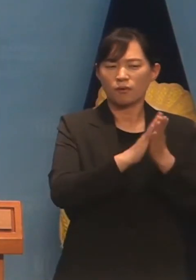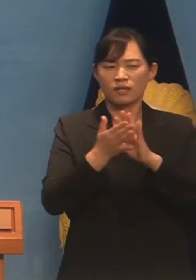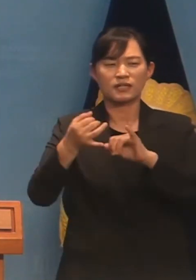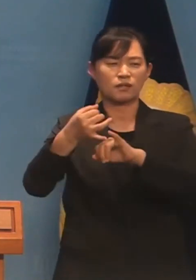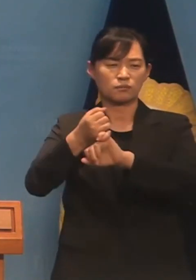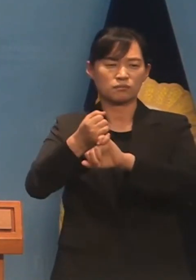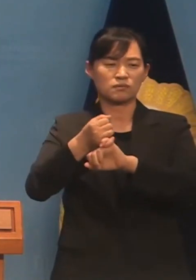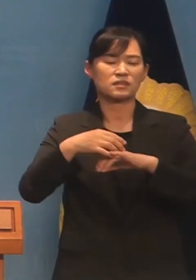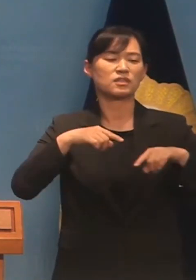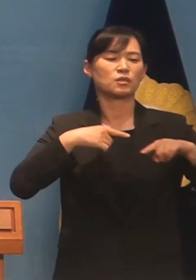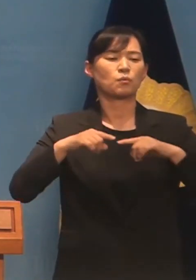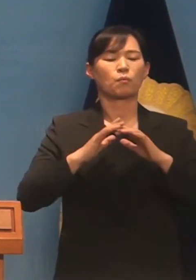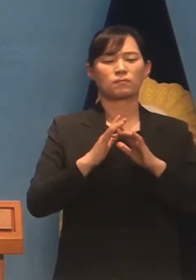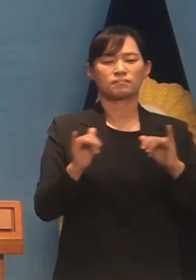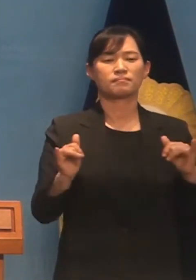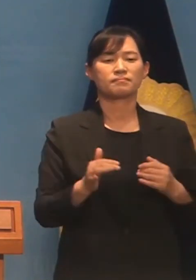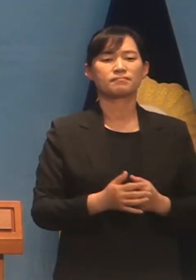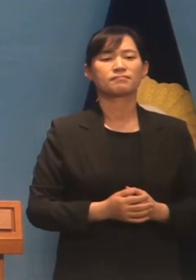약속하는 지도자입니다.